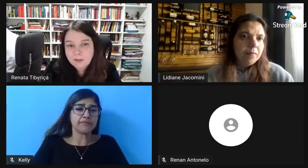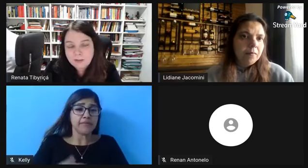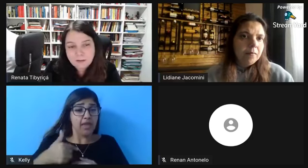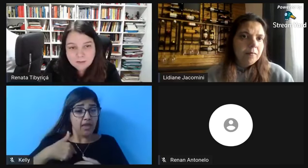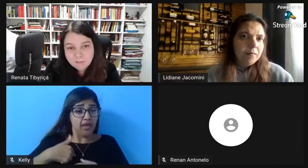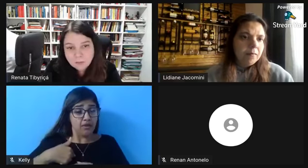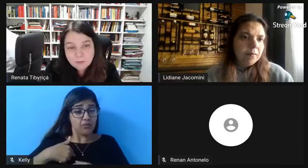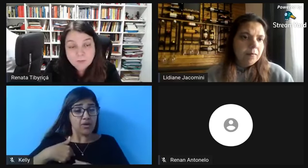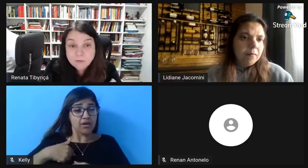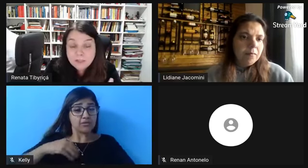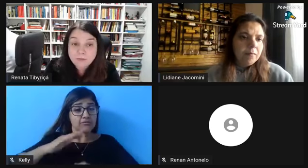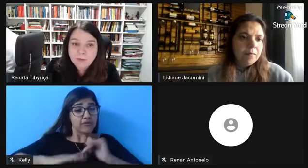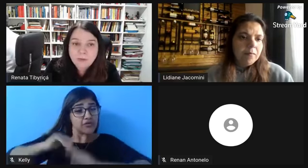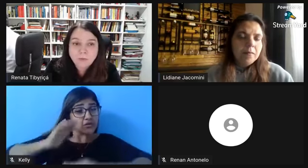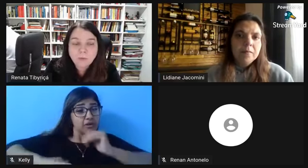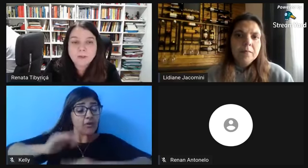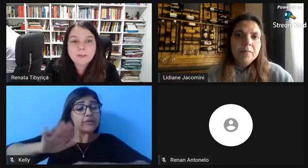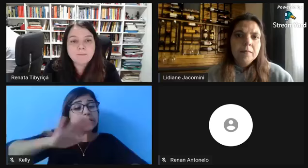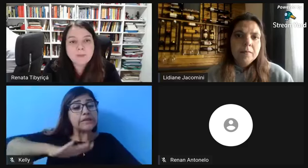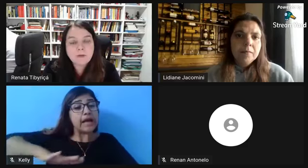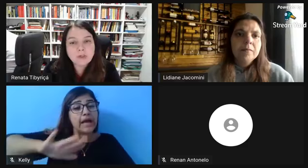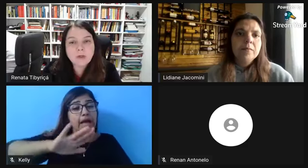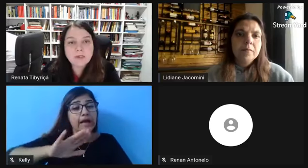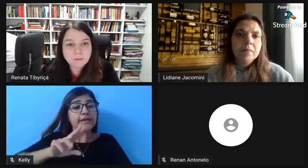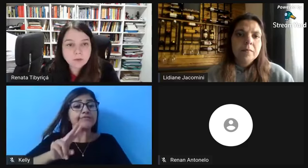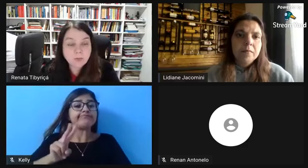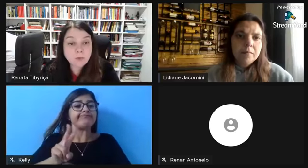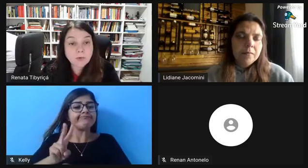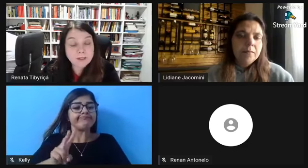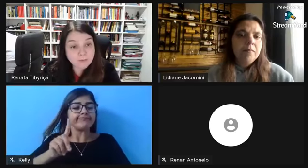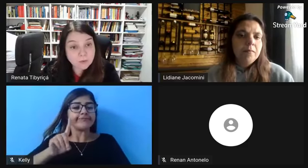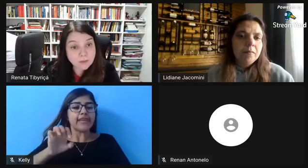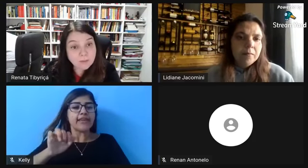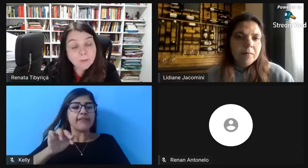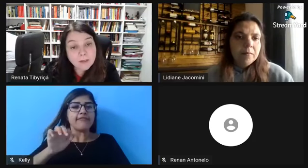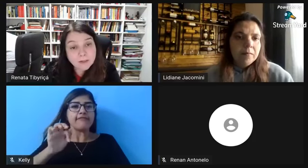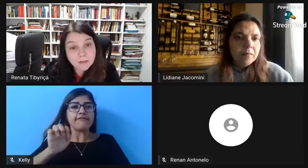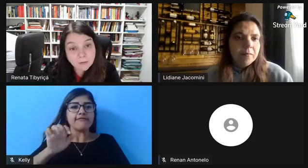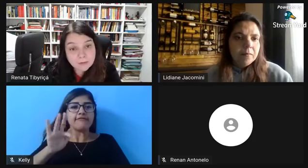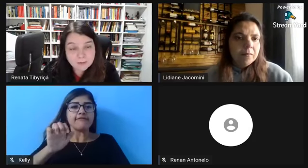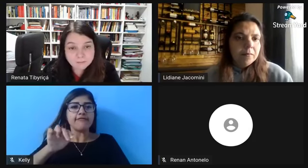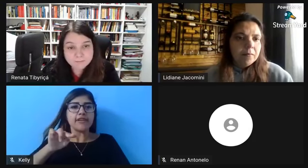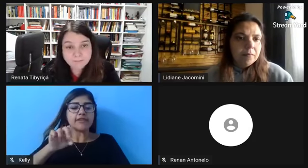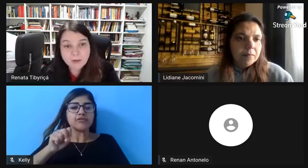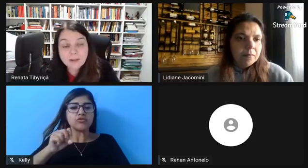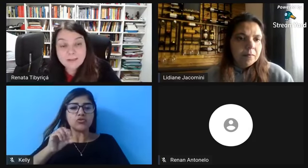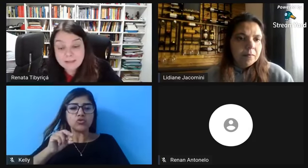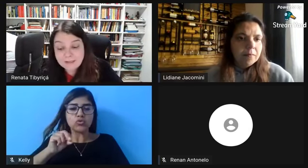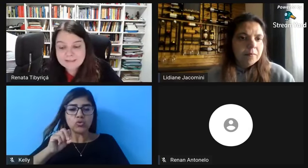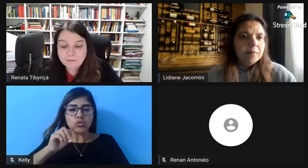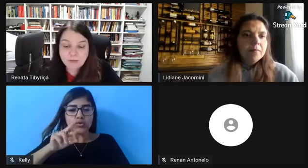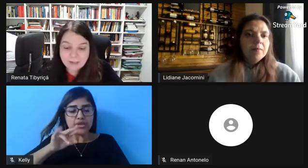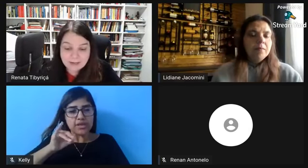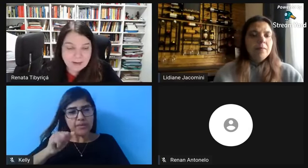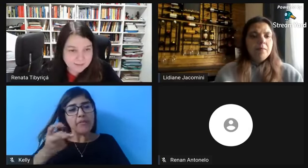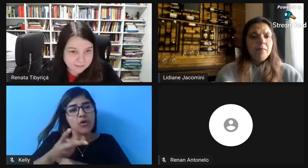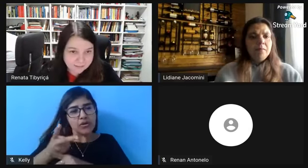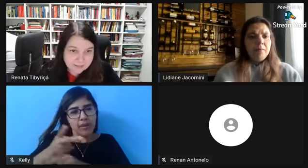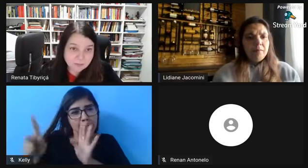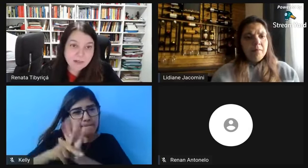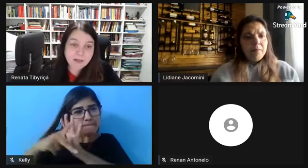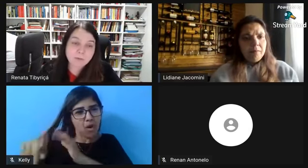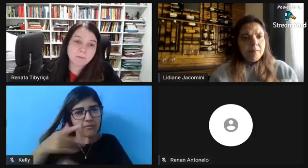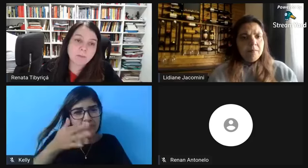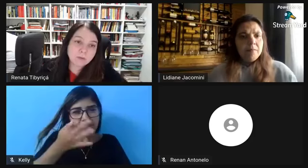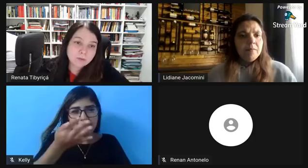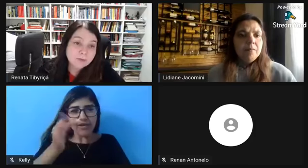defensor, e a Defensoria Pública do Estado não atua. Então, a gente orienta a pessoa a procurar a Defensoria Pública da União. Em relação a essa